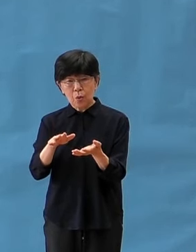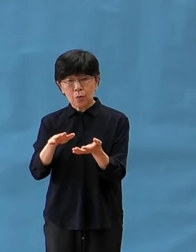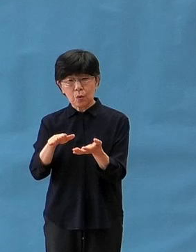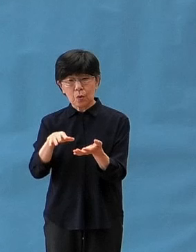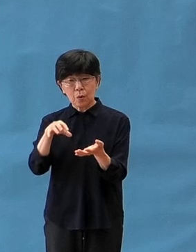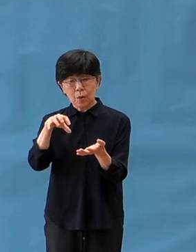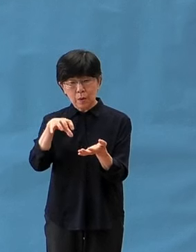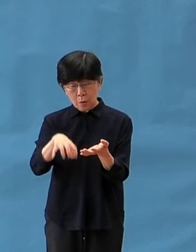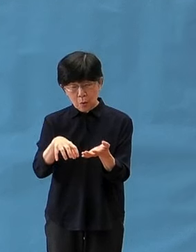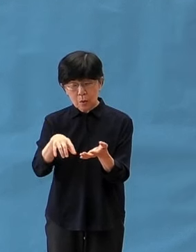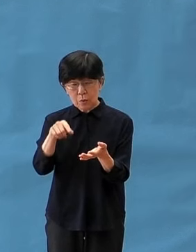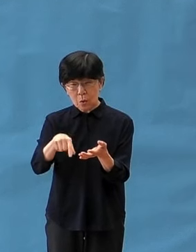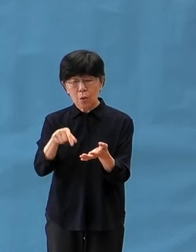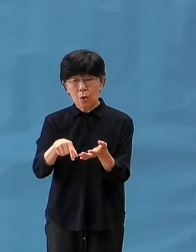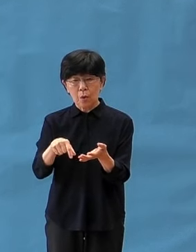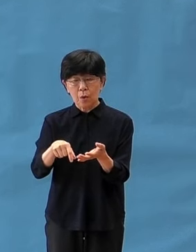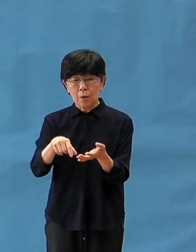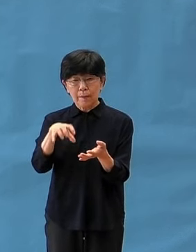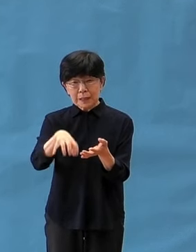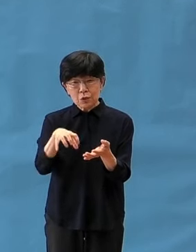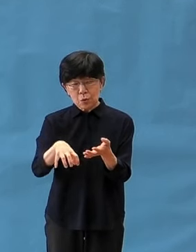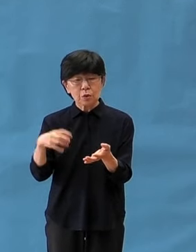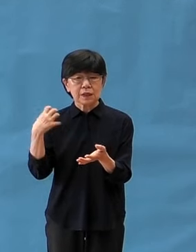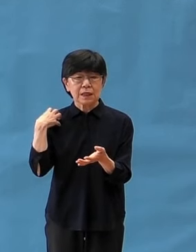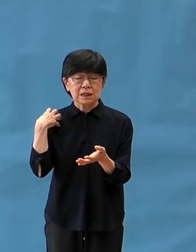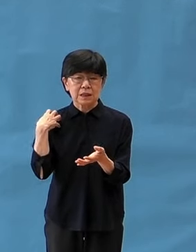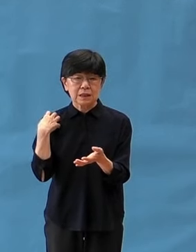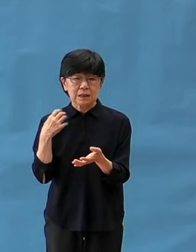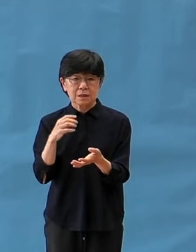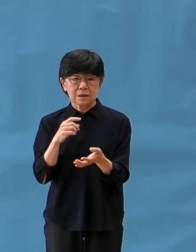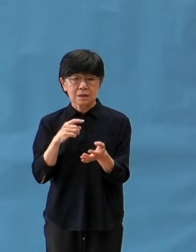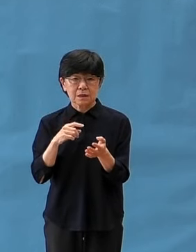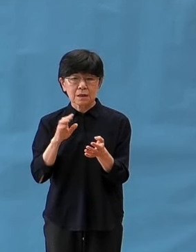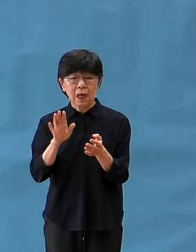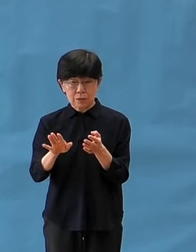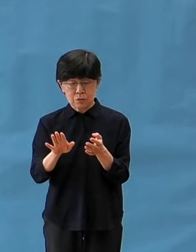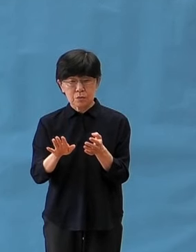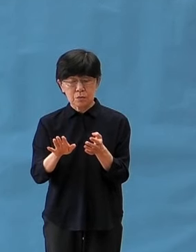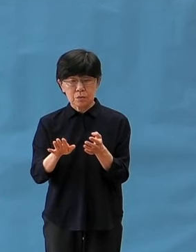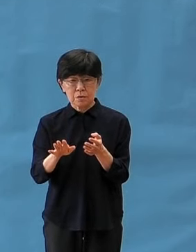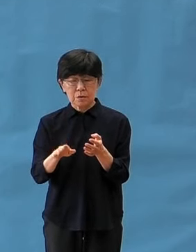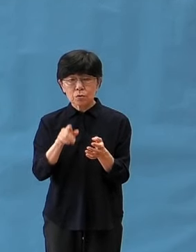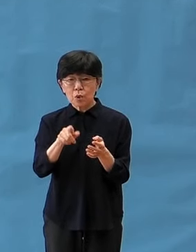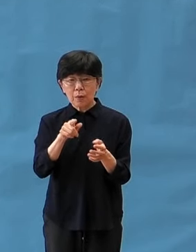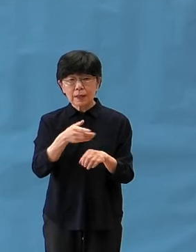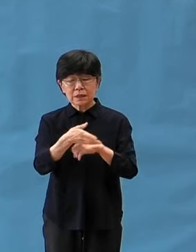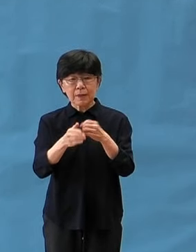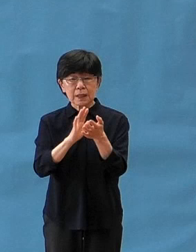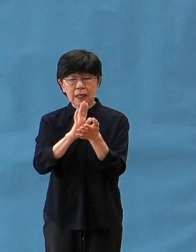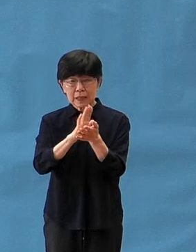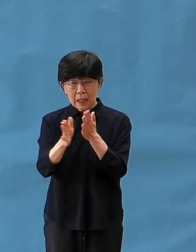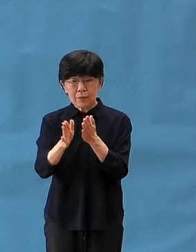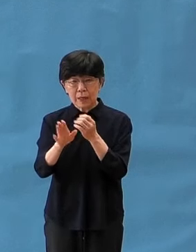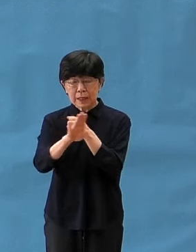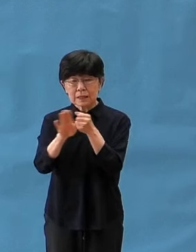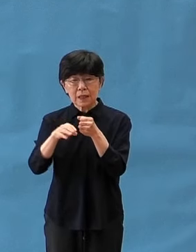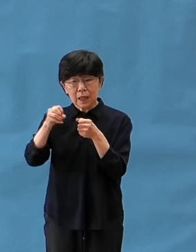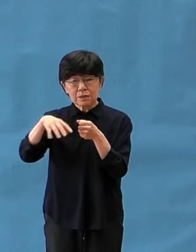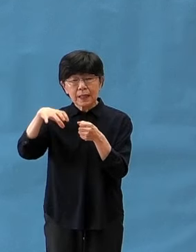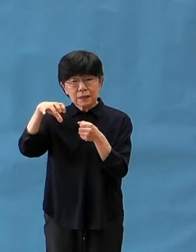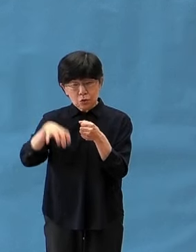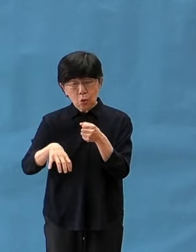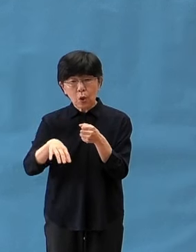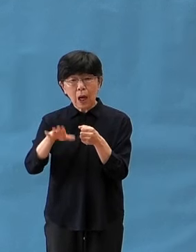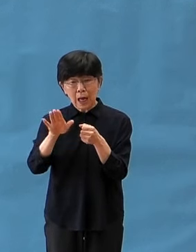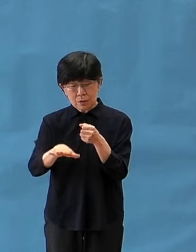人の責任だというふうに一般論でなるでしょう。で、それは島根県で原子力発電所があるから島根県民が排出